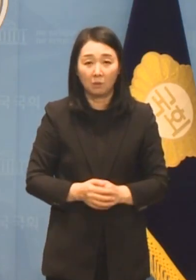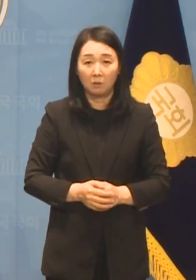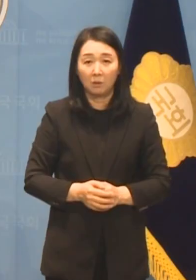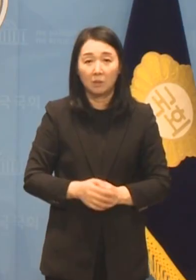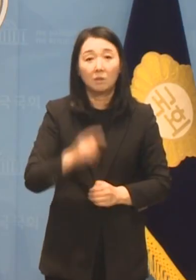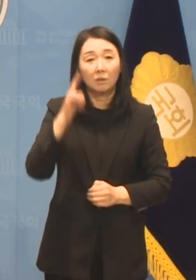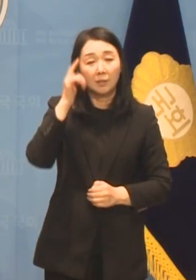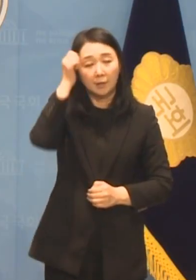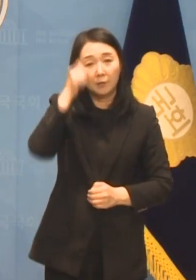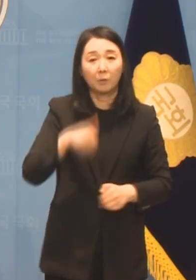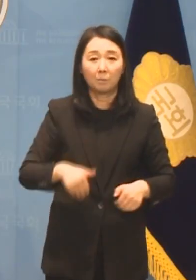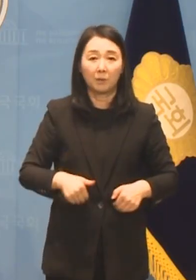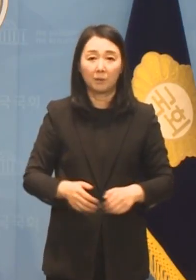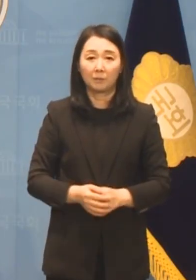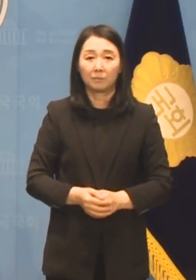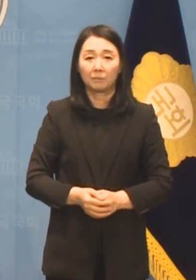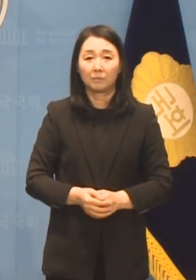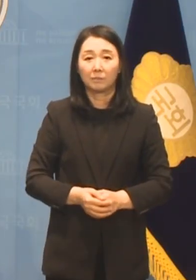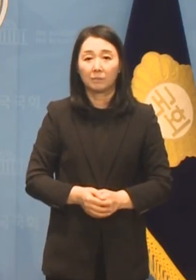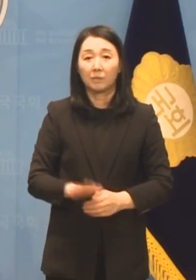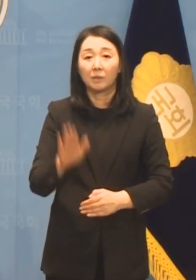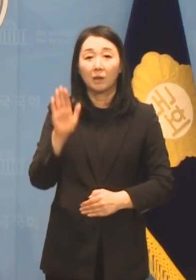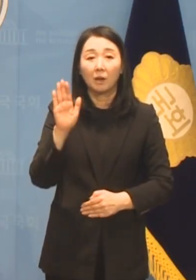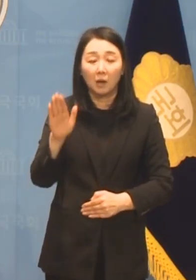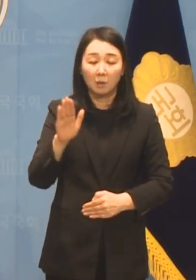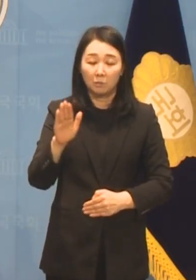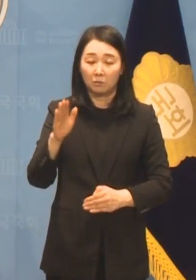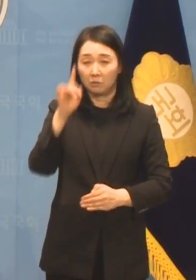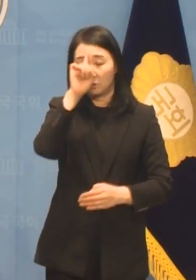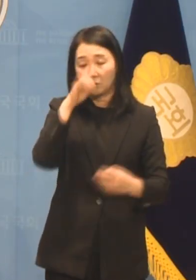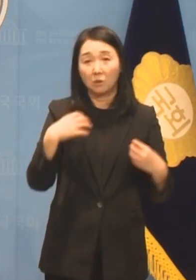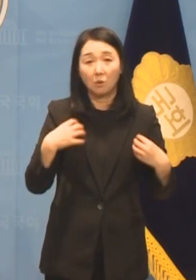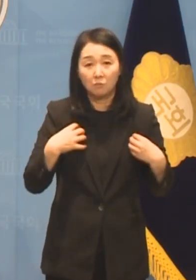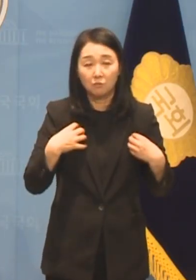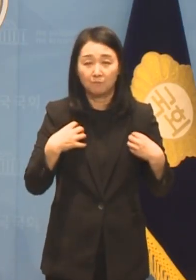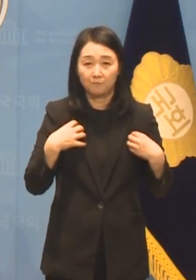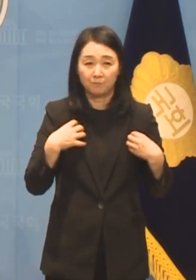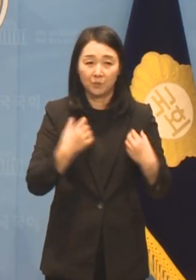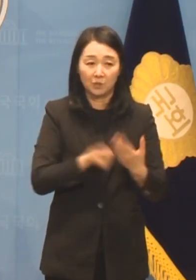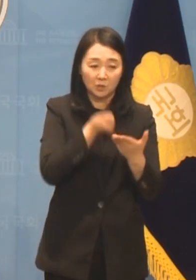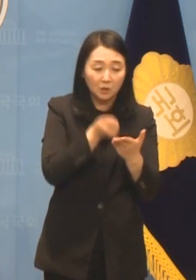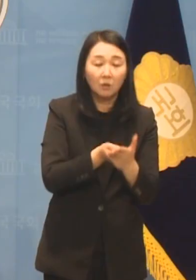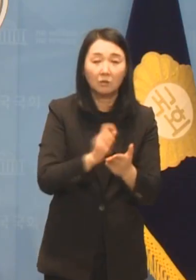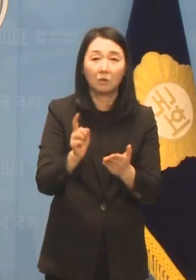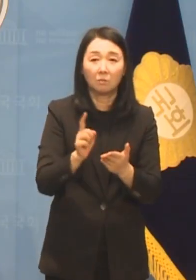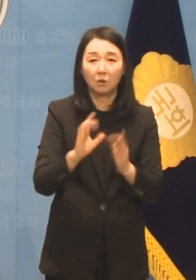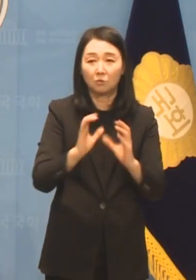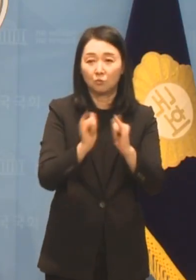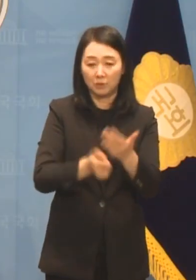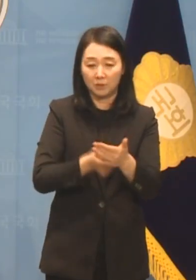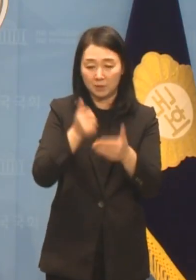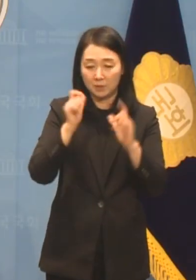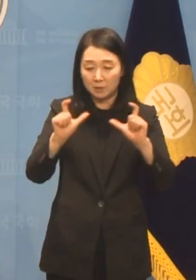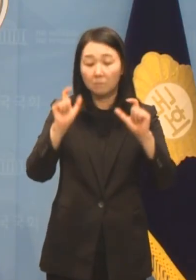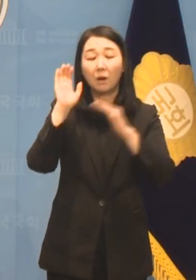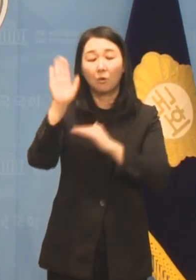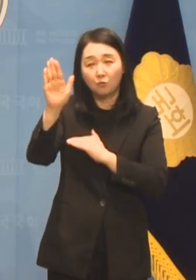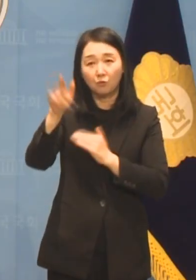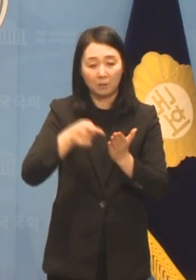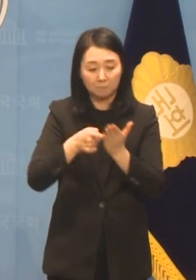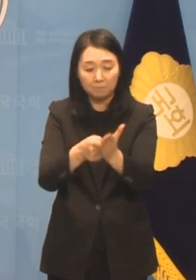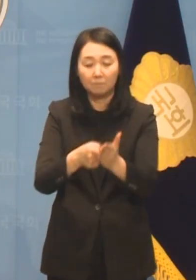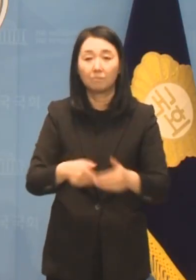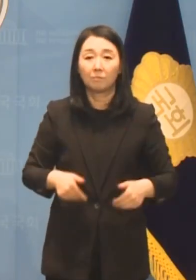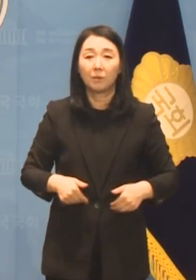망각하지 말기를 경고합니다. 앞으로 정부의 주요 결정은 국민의 심판이 있고 난 뒤에 추진되어야